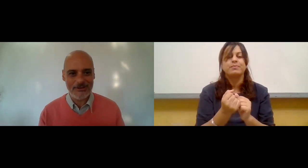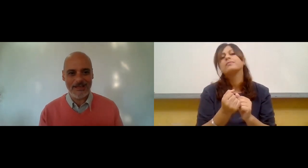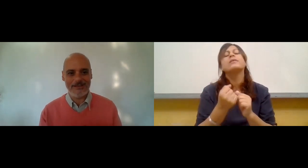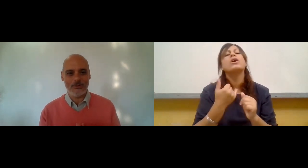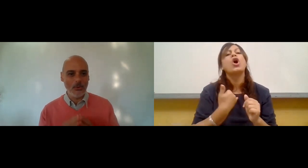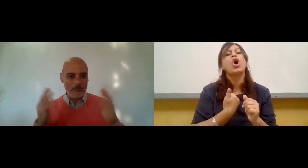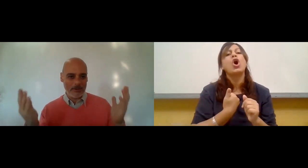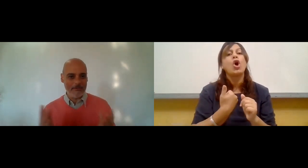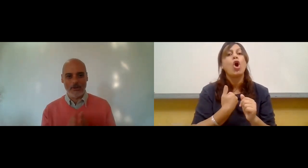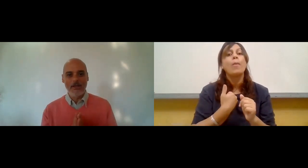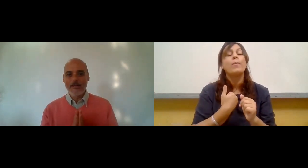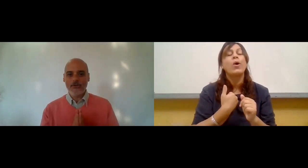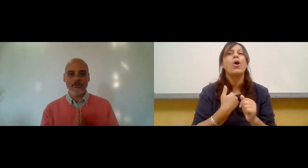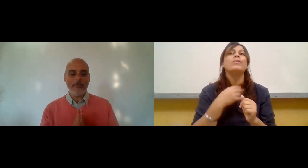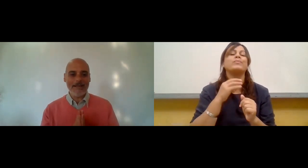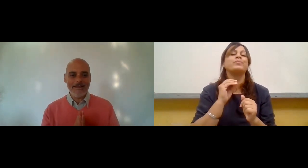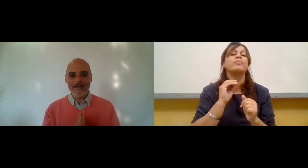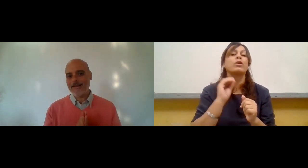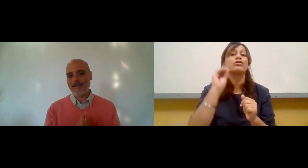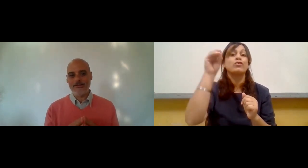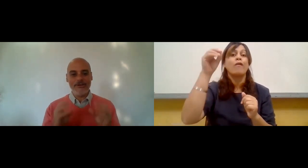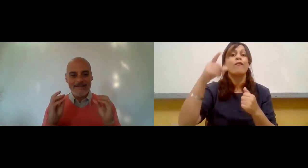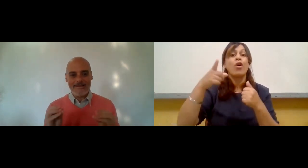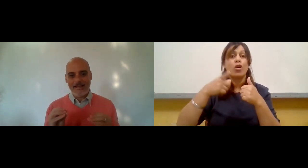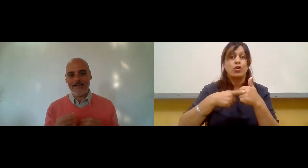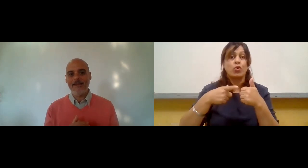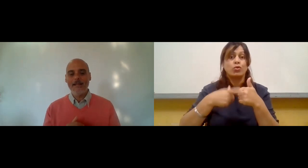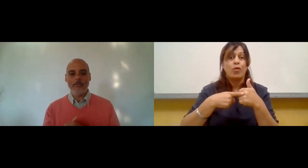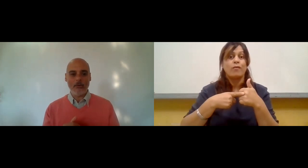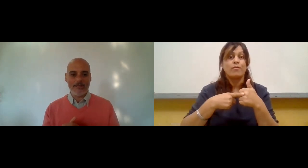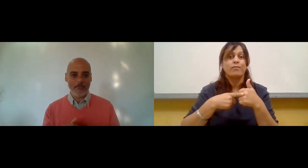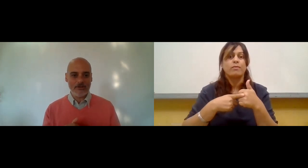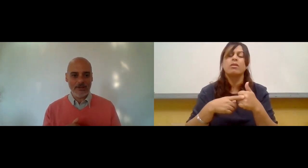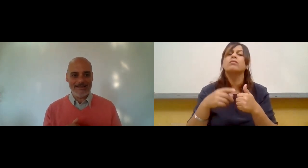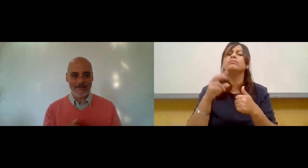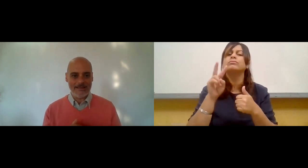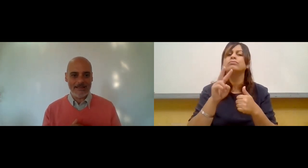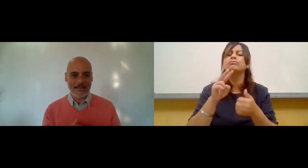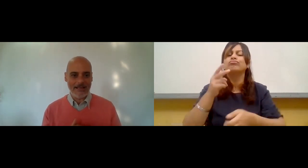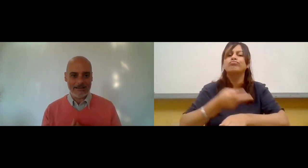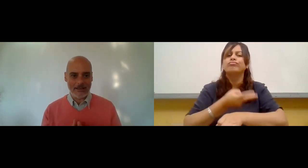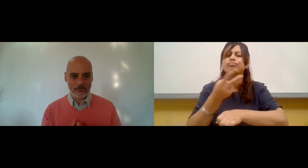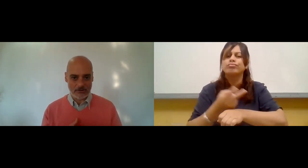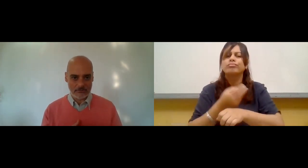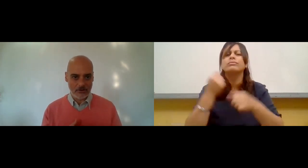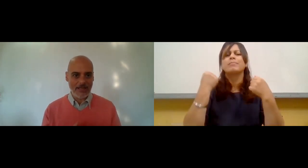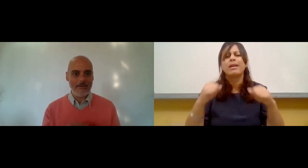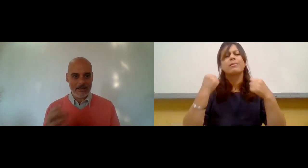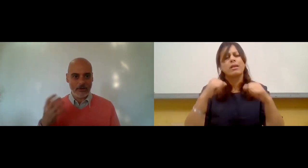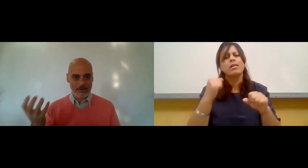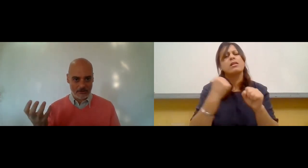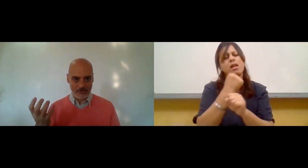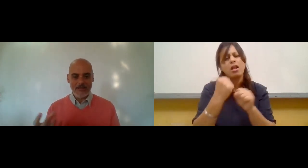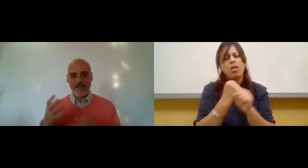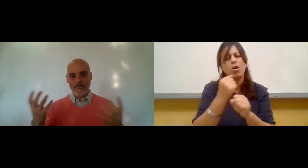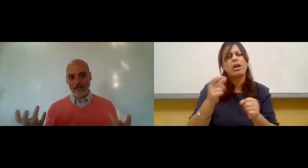videos en YouTube, por ejemplo. Todas son las prácticas que son necesarias para cualquier persona que se vaya a dedicar a la traducción, no, o sea, el